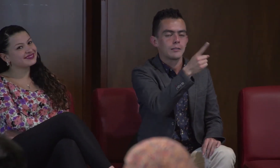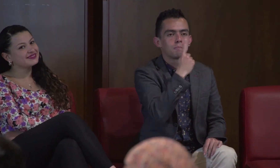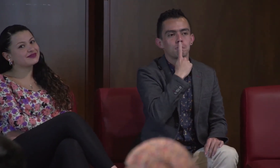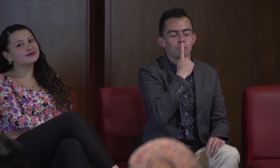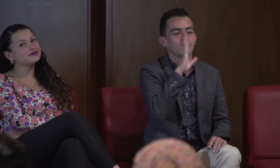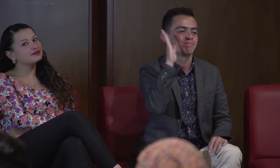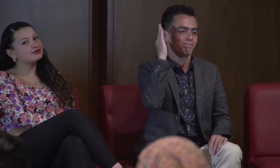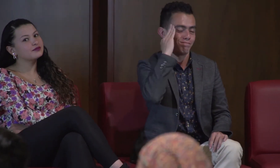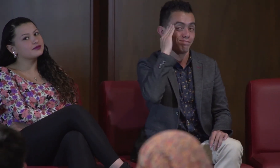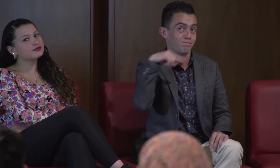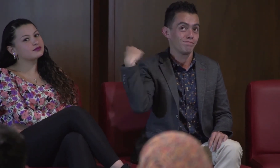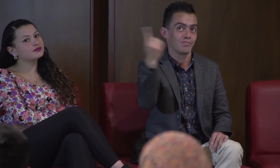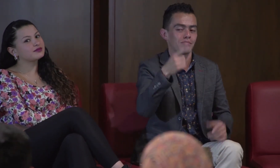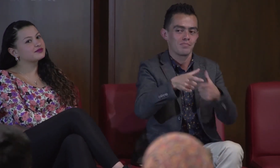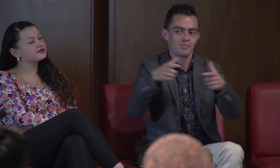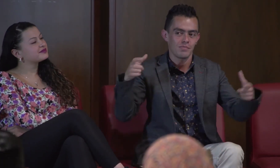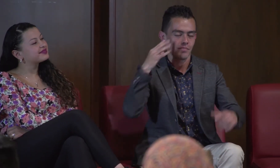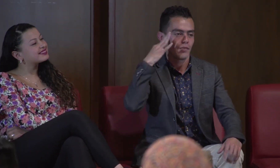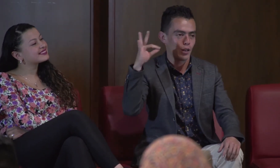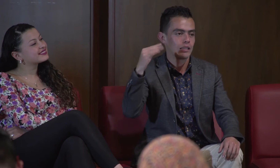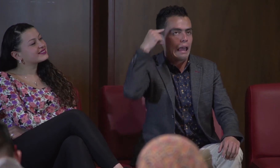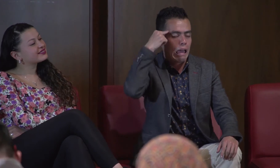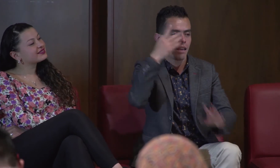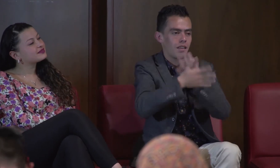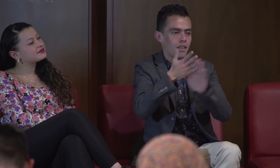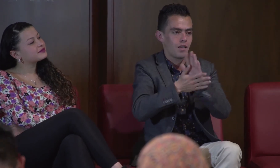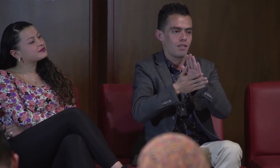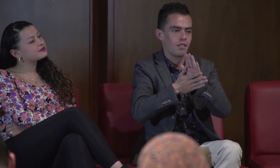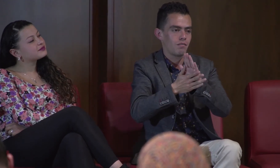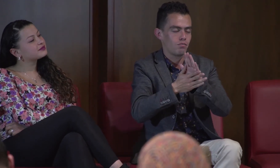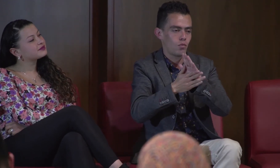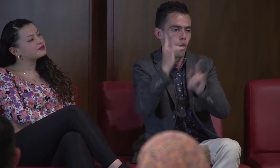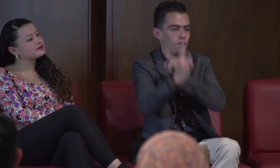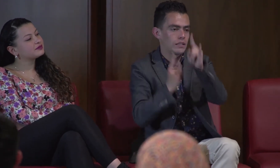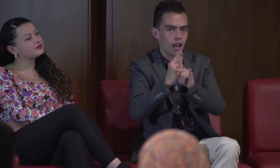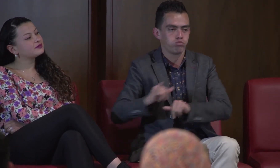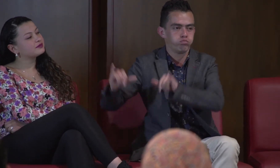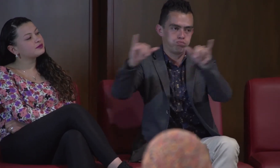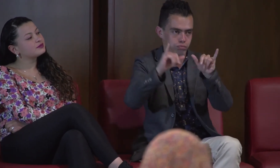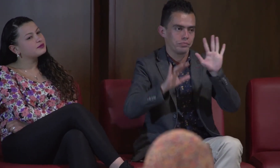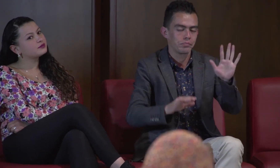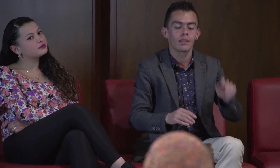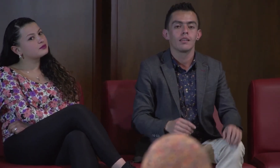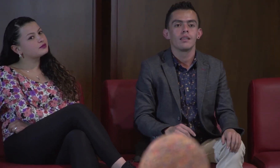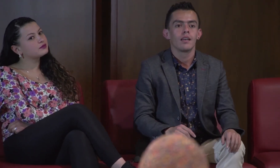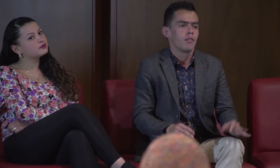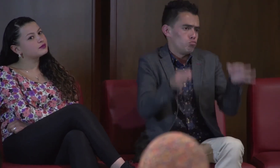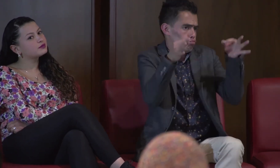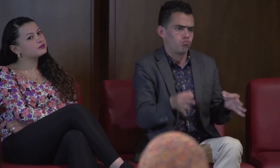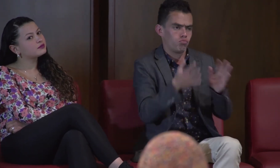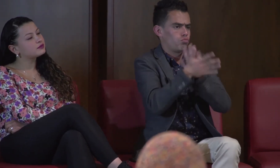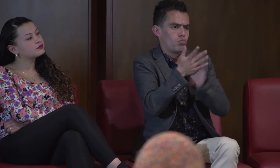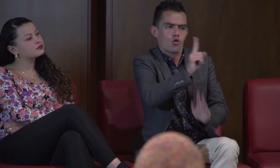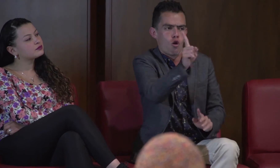La primera pregunta, ¿cuál era? Ok. Sí, sabemos que la gran mayoría de los oyentes tienen paradigmas respecto a la lengua de señas y uno